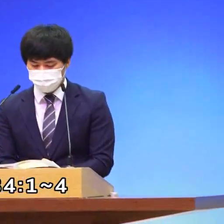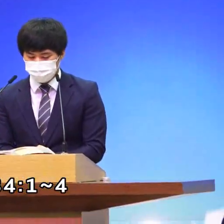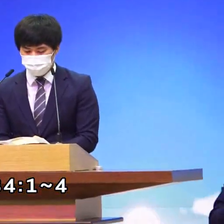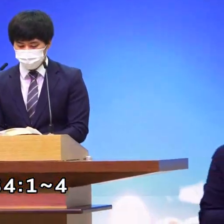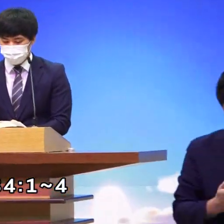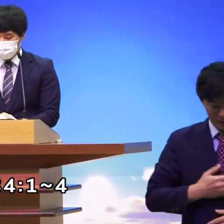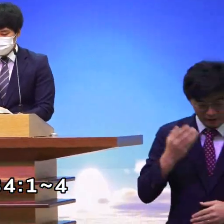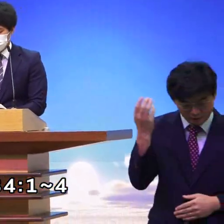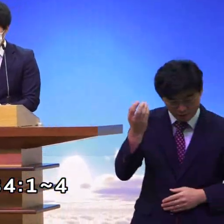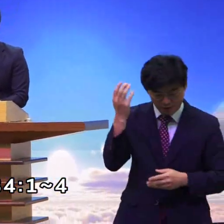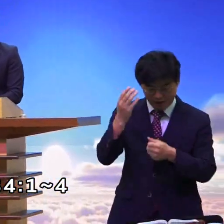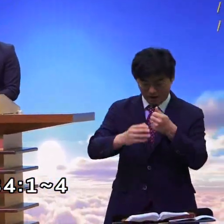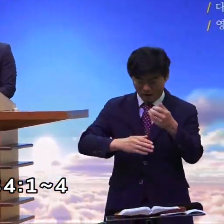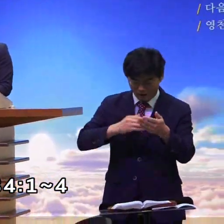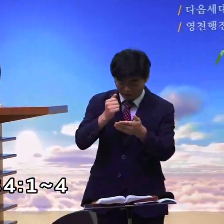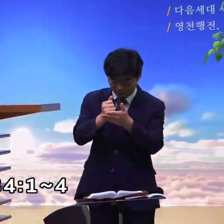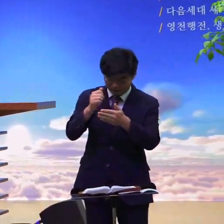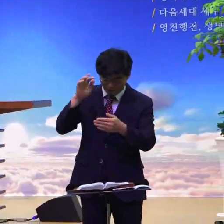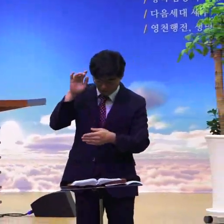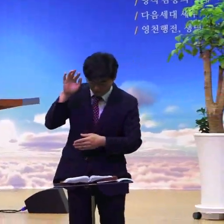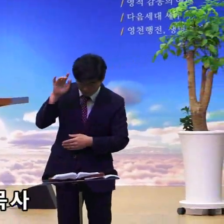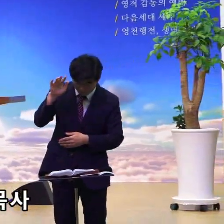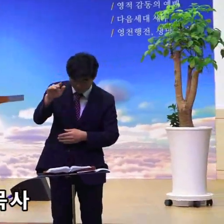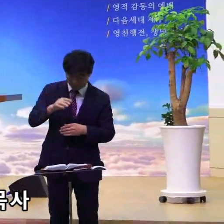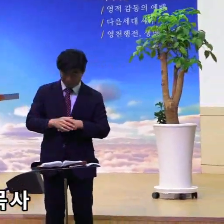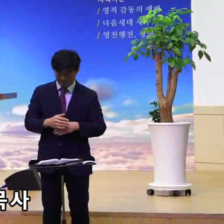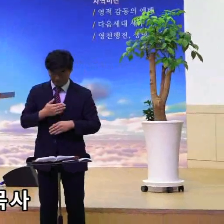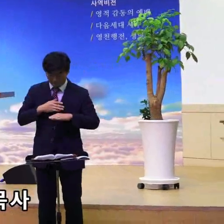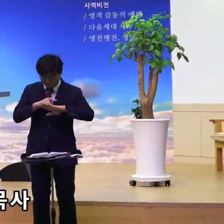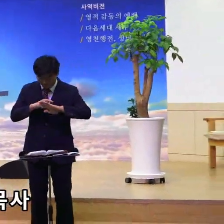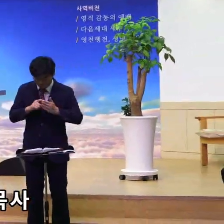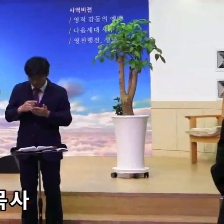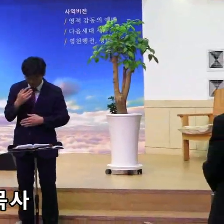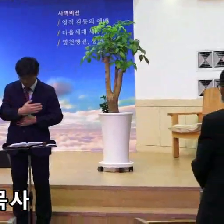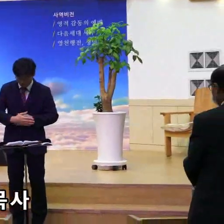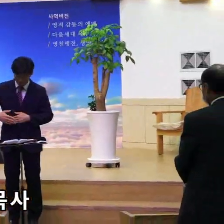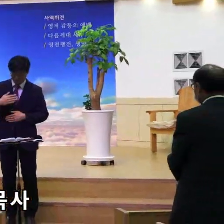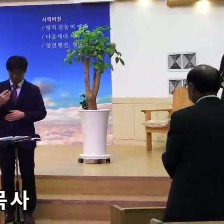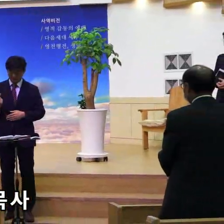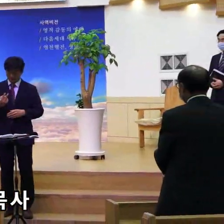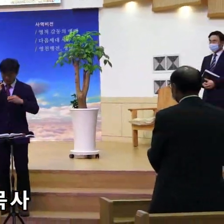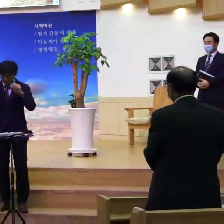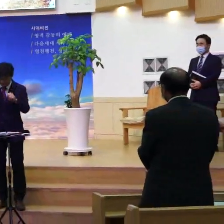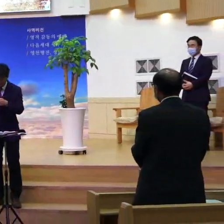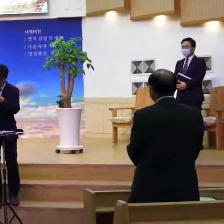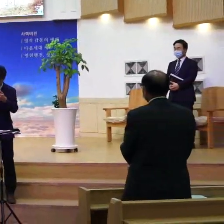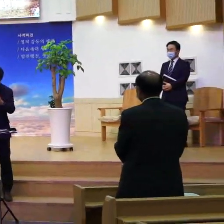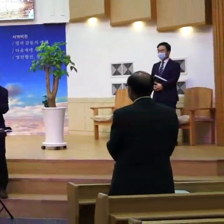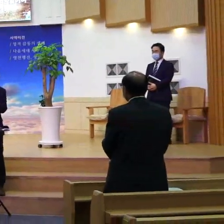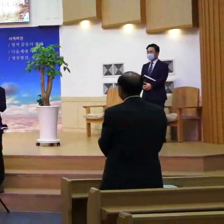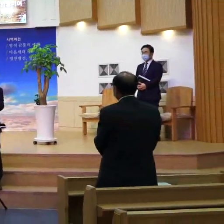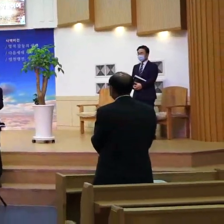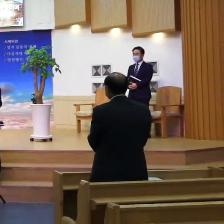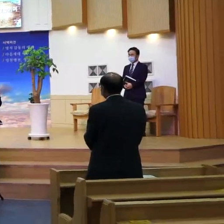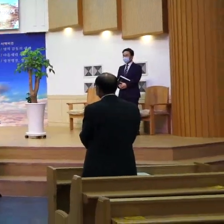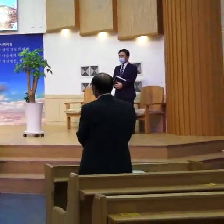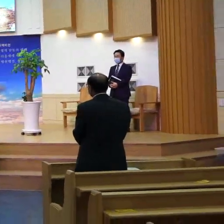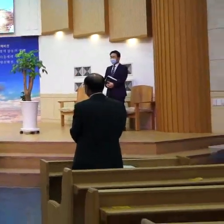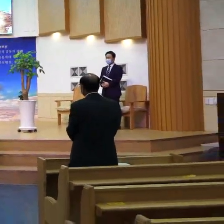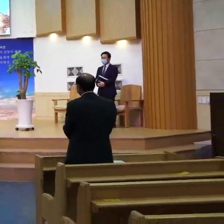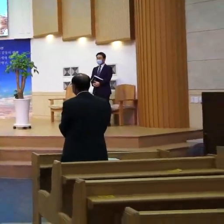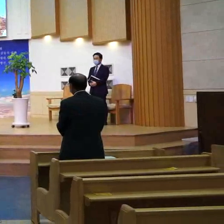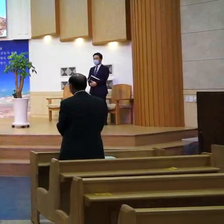내 영혼이 여호와의 공정을 사모하여 새약하며 내 마음과 육체가 살아계시는 하나님께 부르짖나이다.